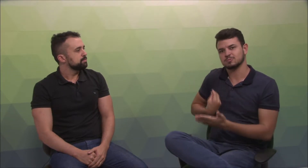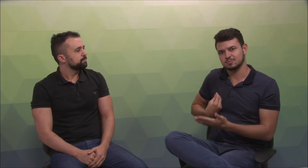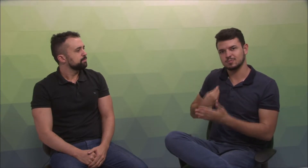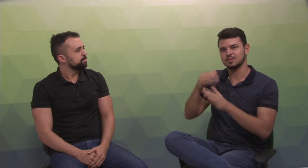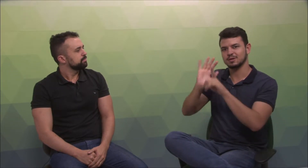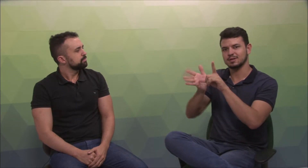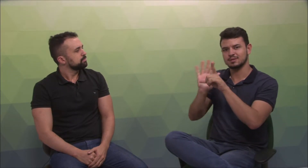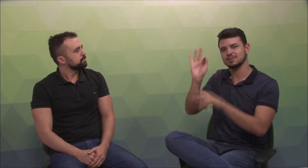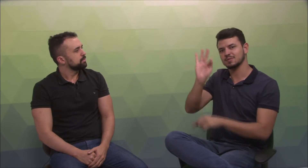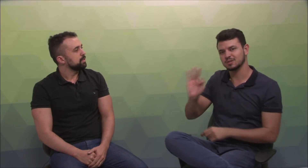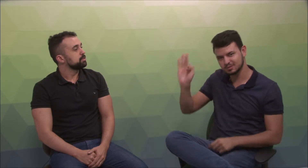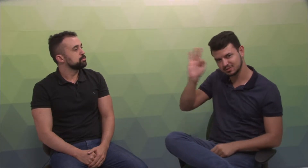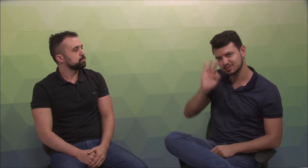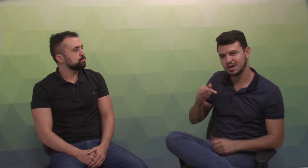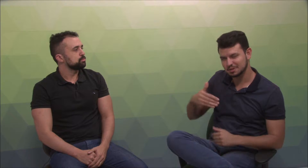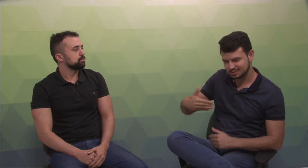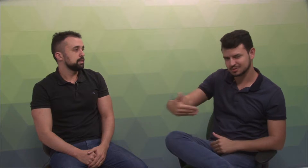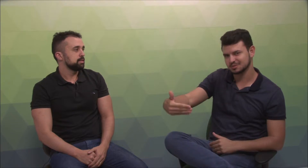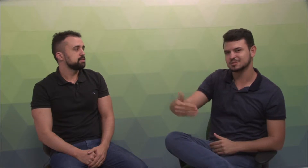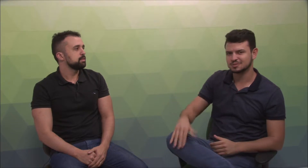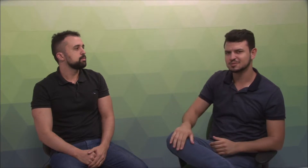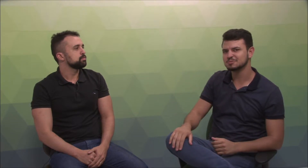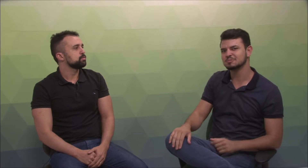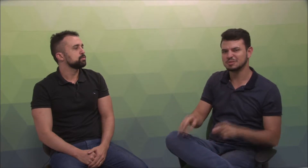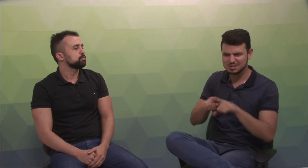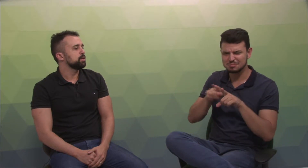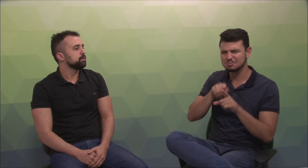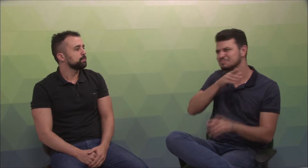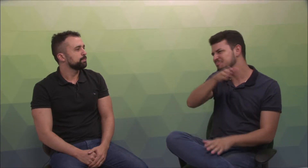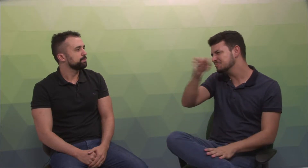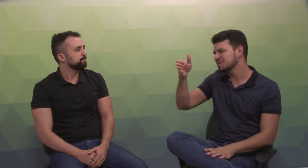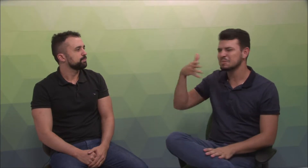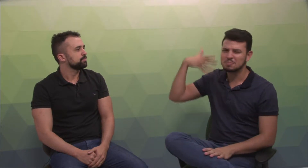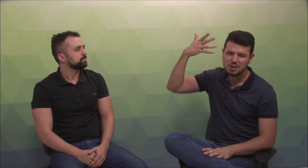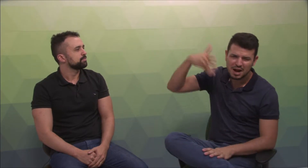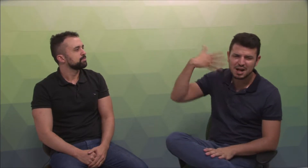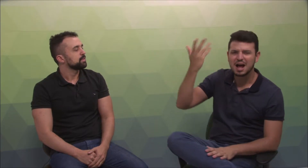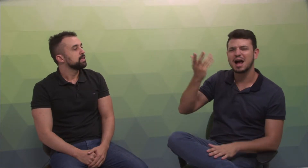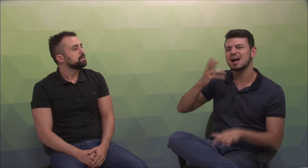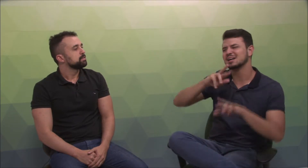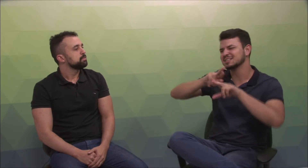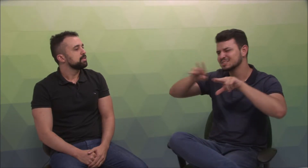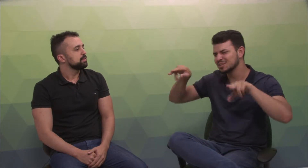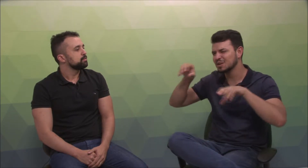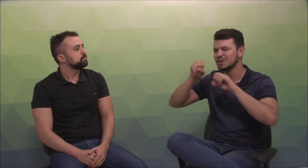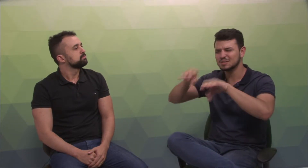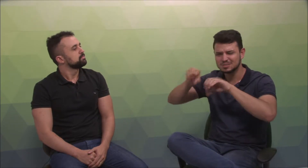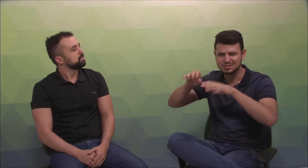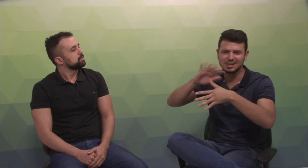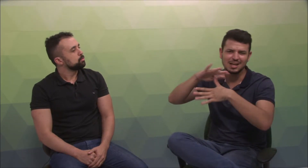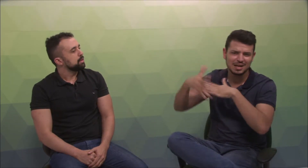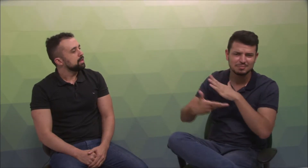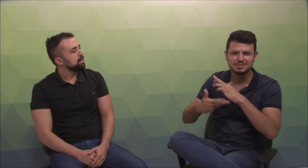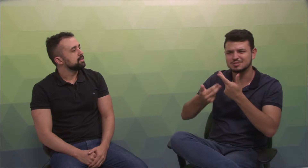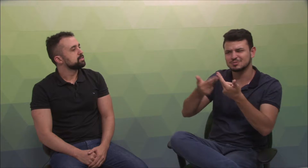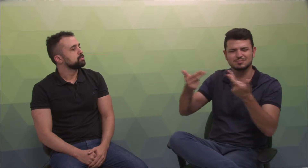Libras, né, e estudo Letras Libras no curso superior. Também eu dou palestras,